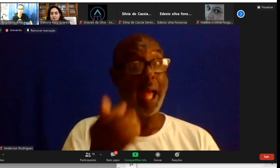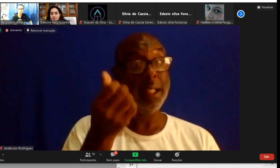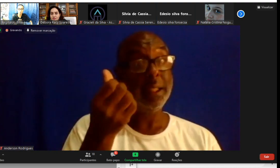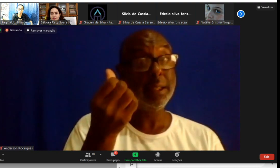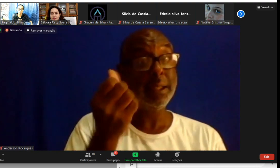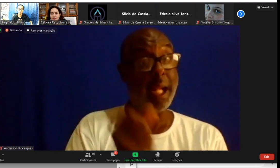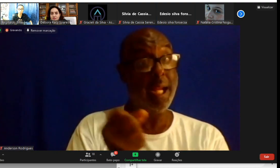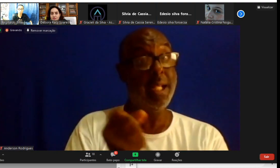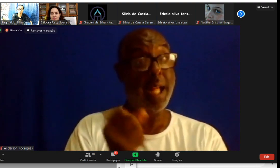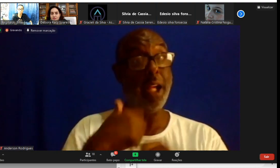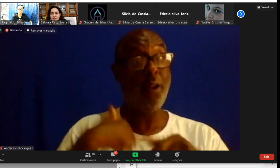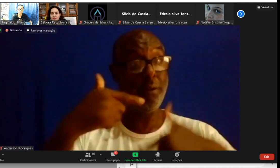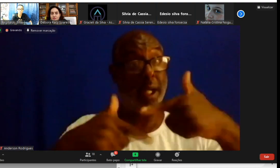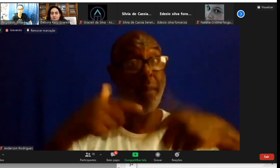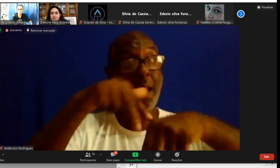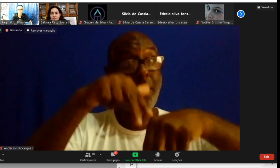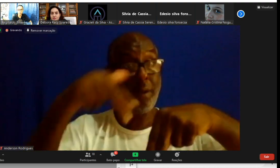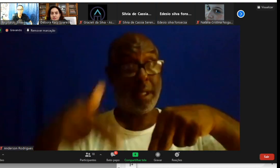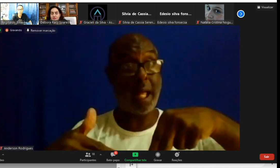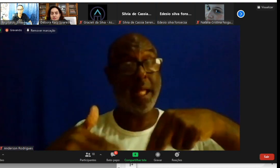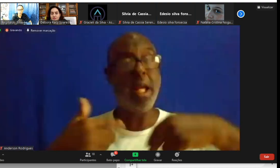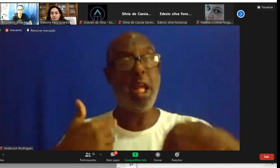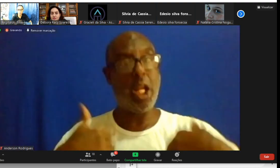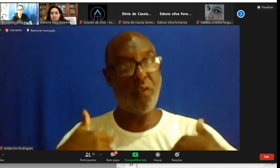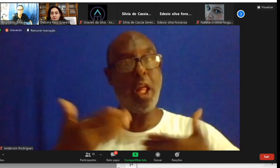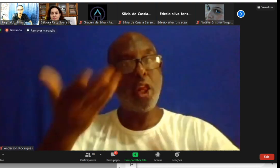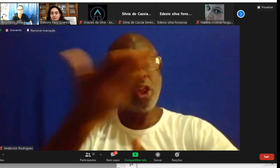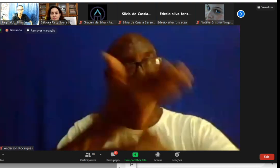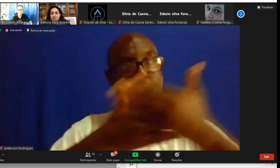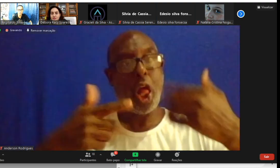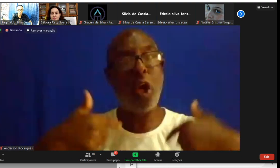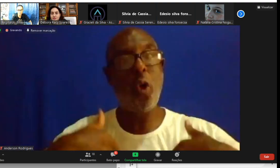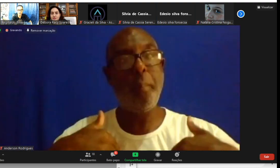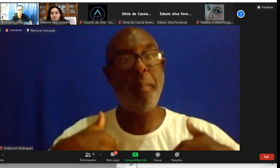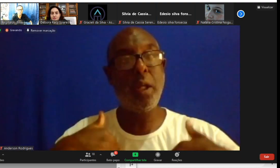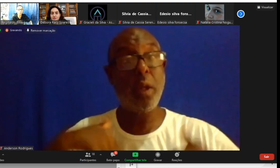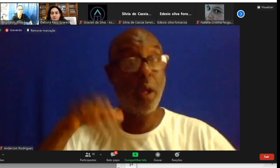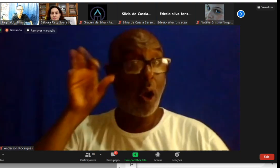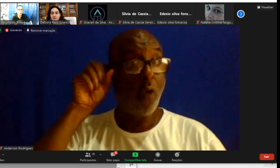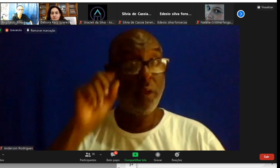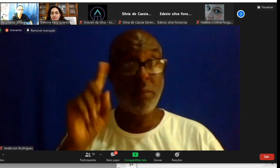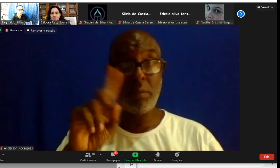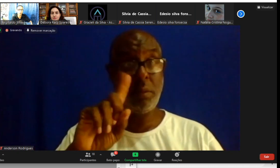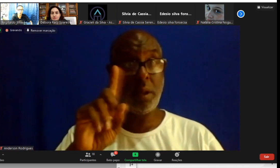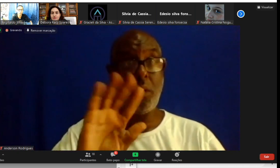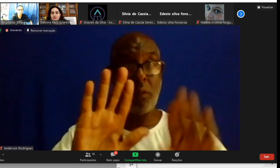isso? E isso, eu trabalho há 6 anos nessa instituição.